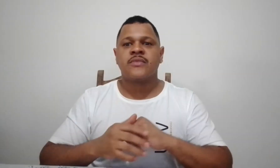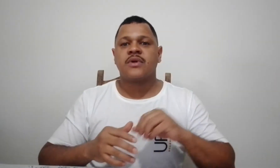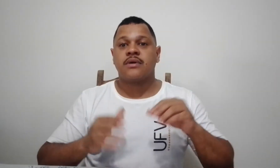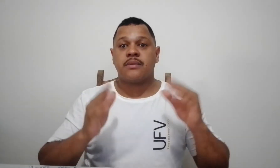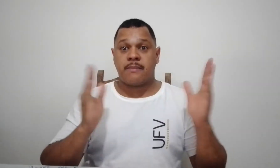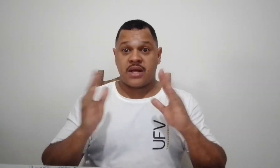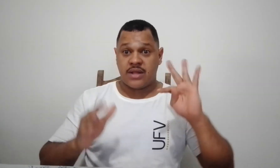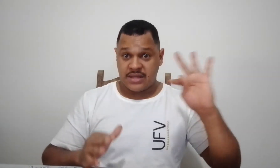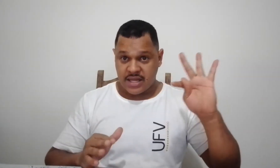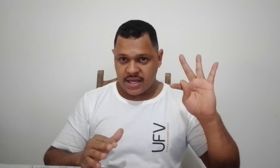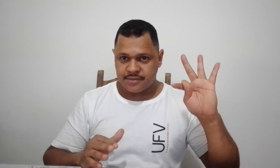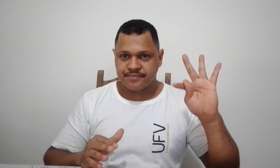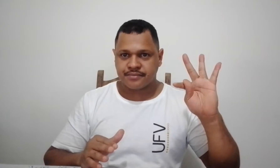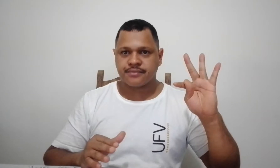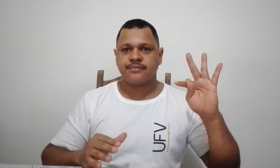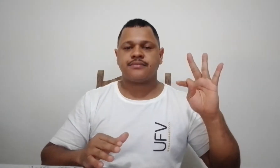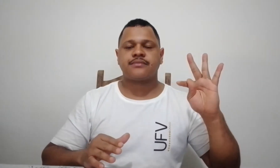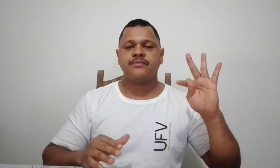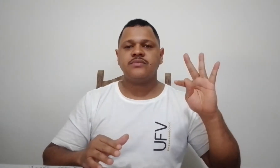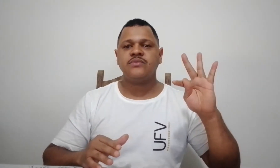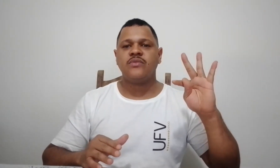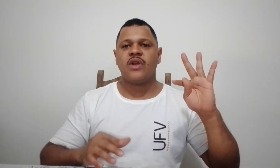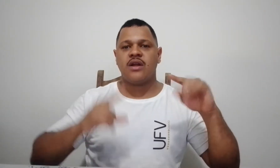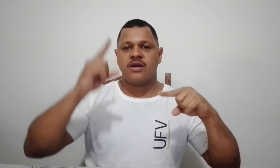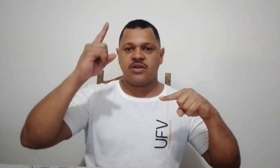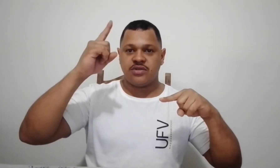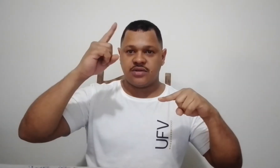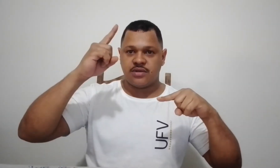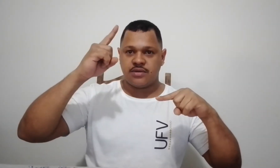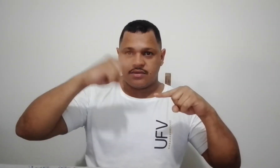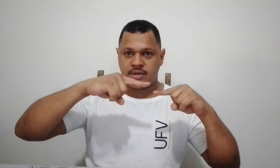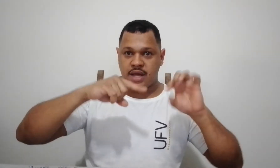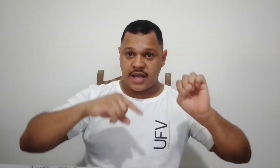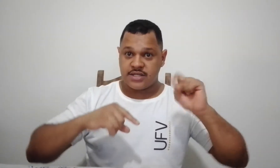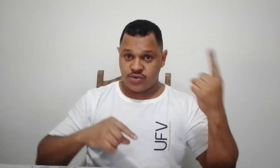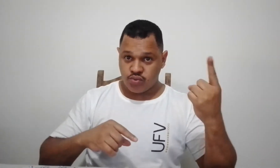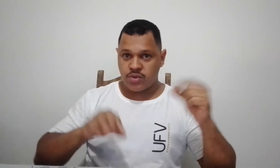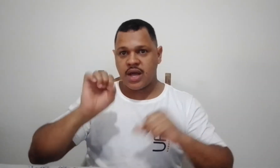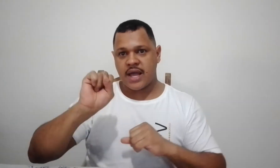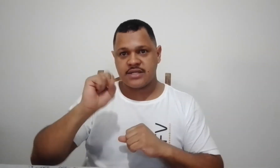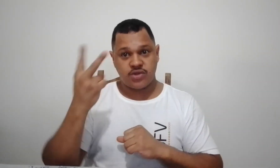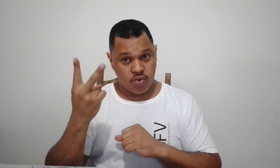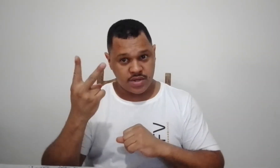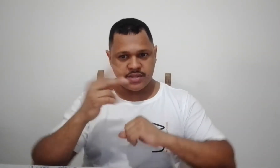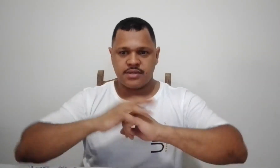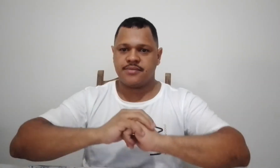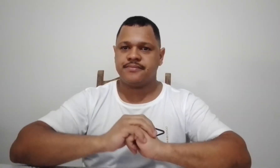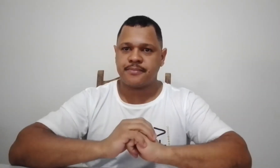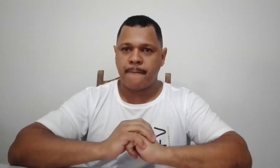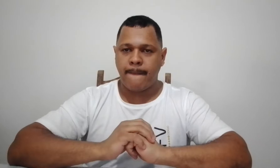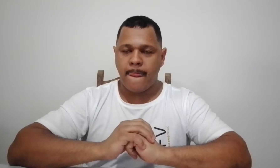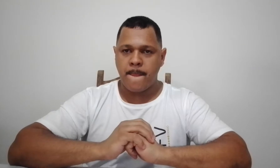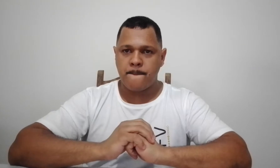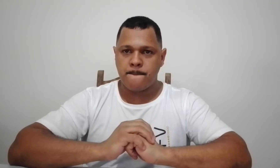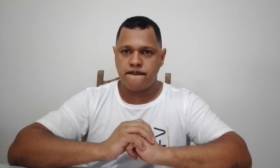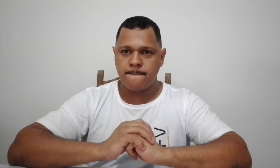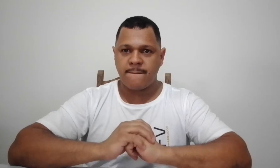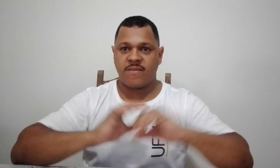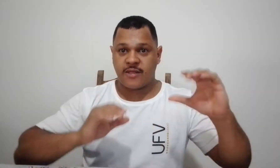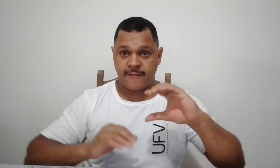caso da chavinha S1 como para o caso da chavinha S2, considerando que a energia no circuito CC fosse igual à